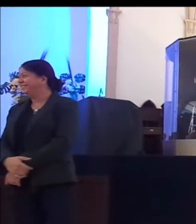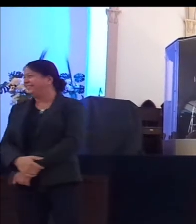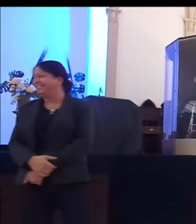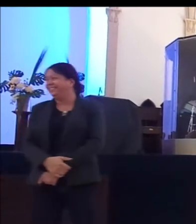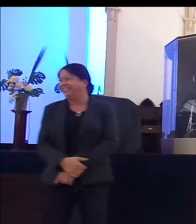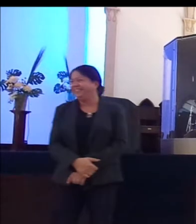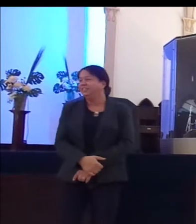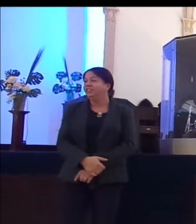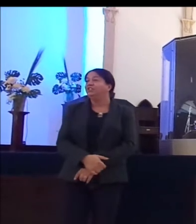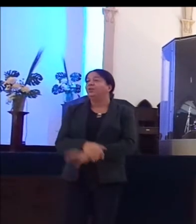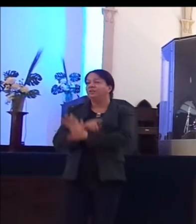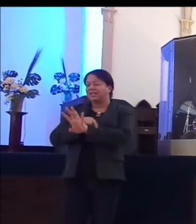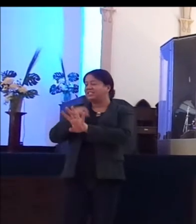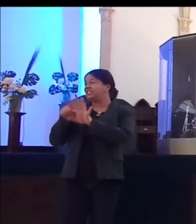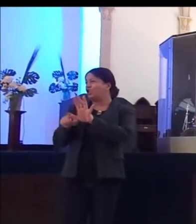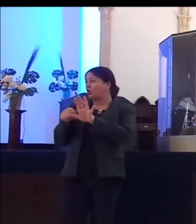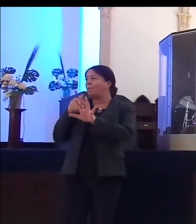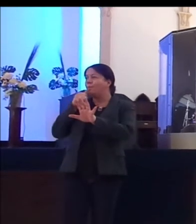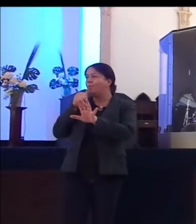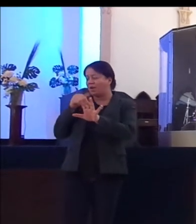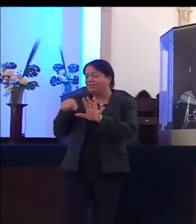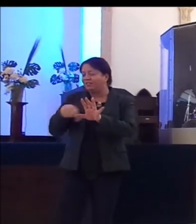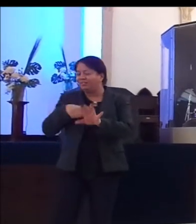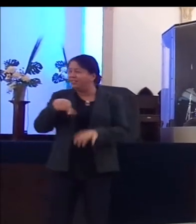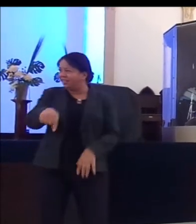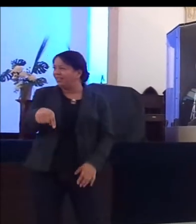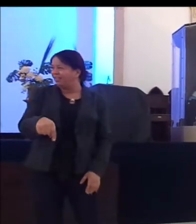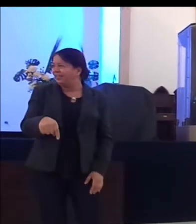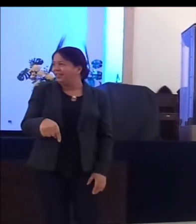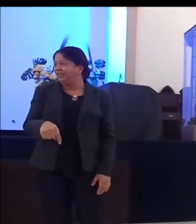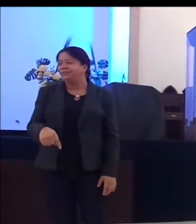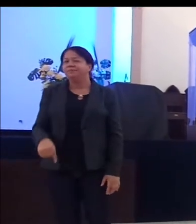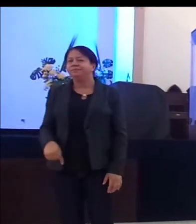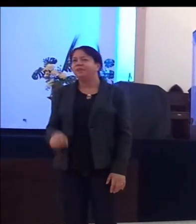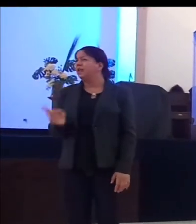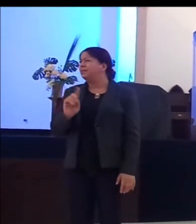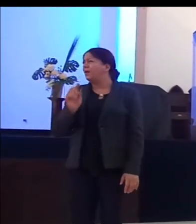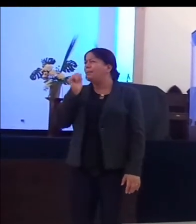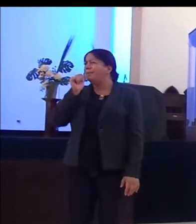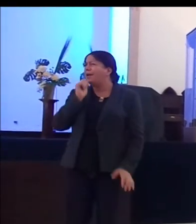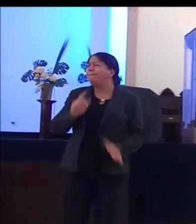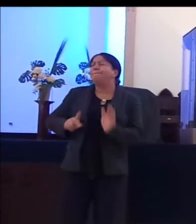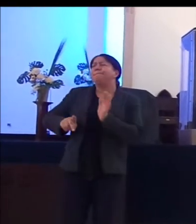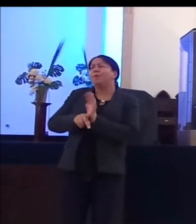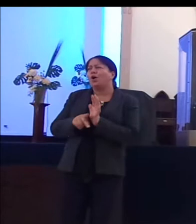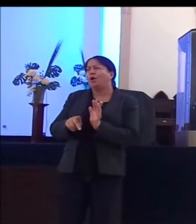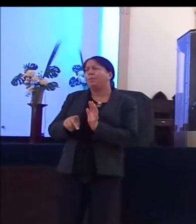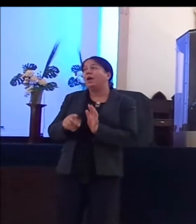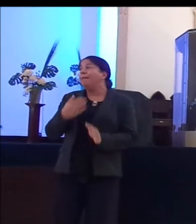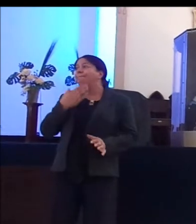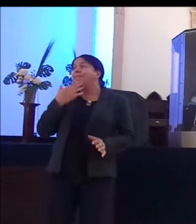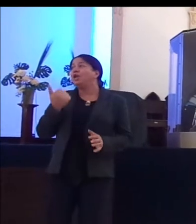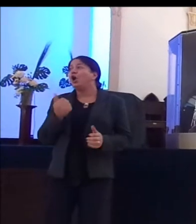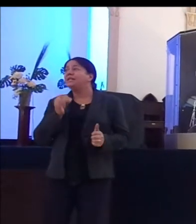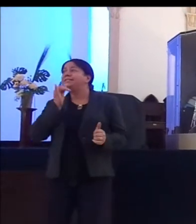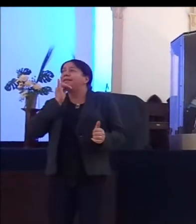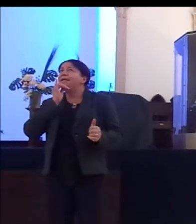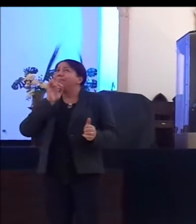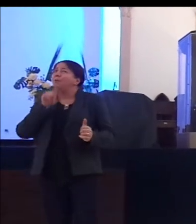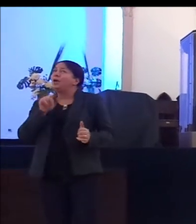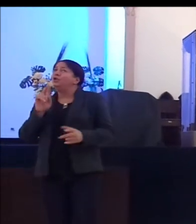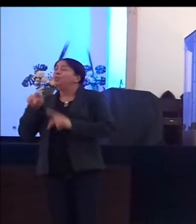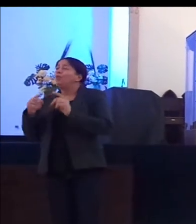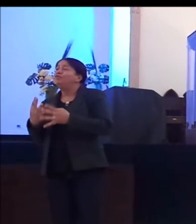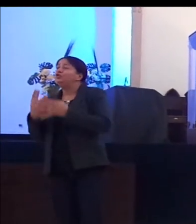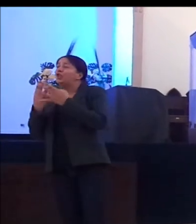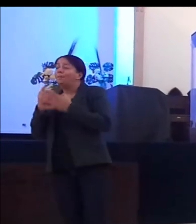Então, as cinco mulheres que foram citadas não eram propriamente os melhores exemplos que o povo